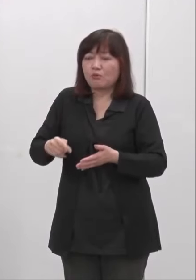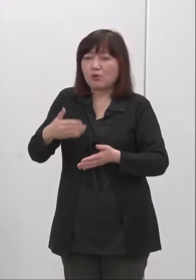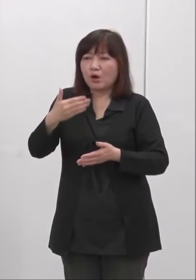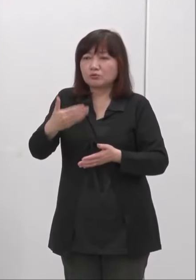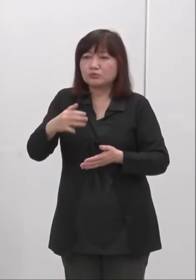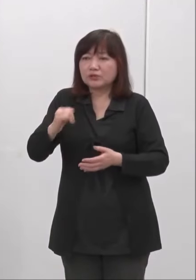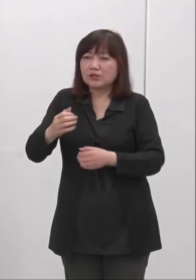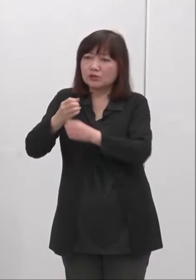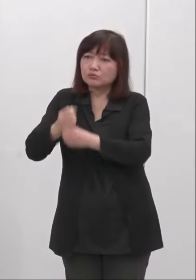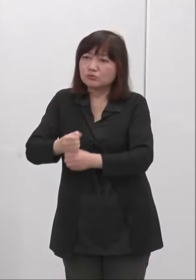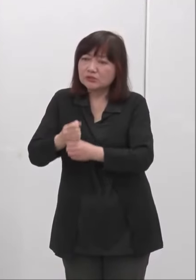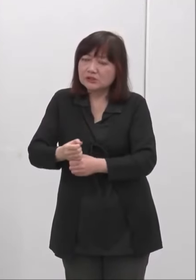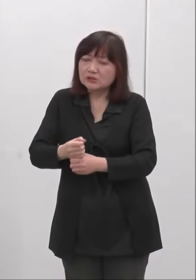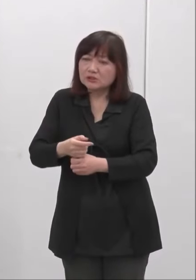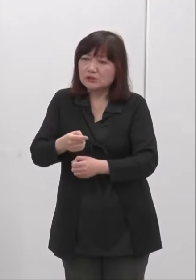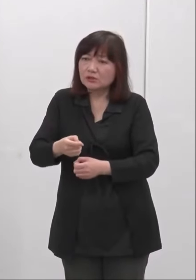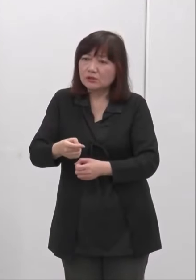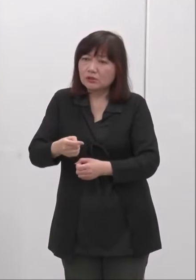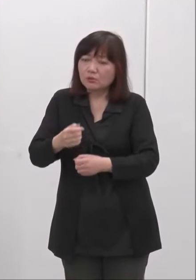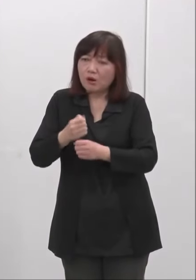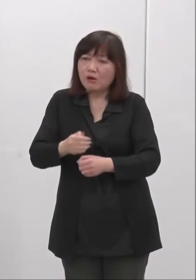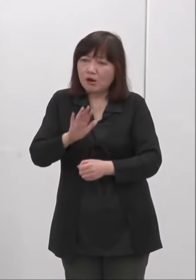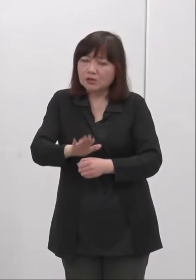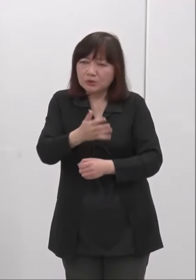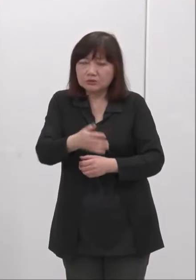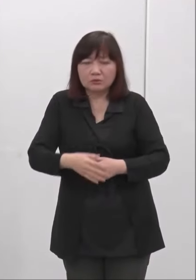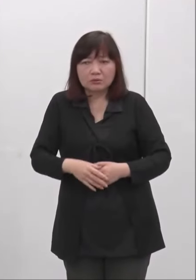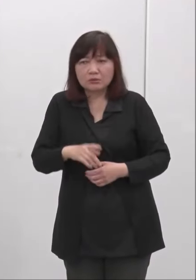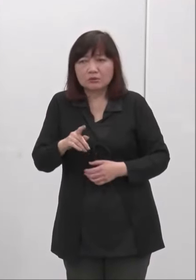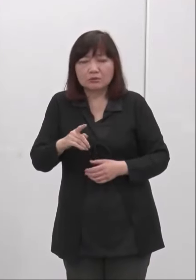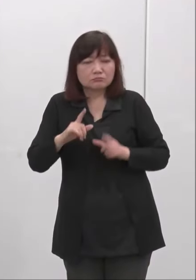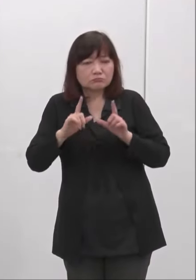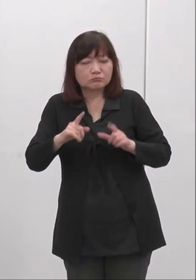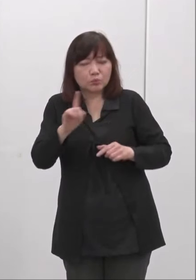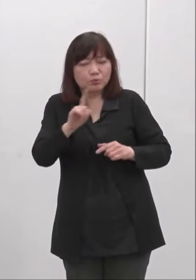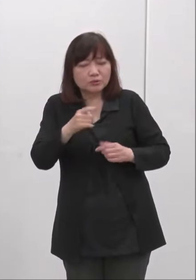それヘルスケアパビリオン残す前提の話で どれを根拠でおっしゃられてます。